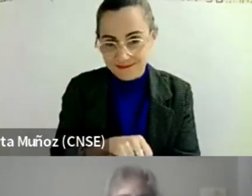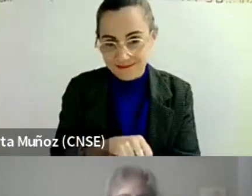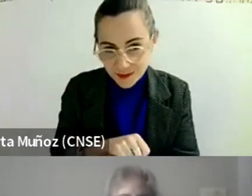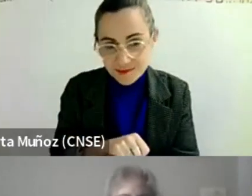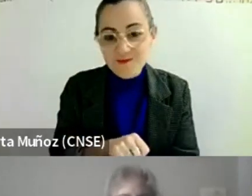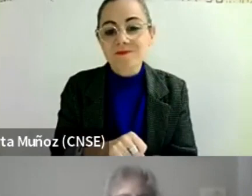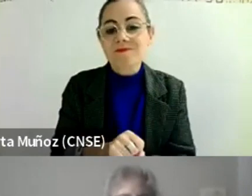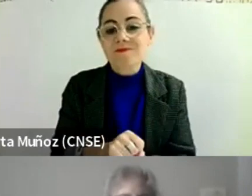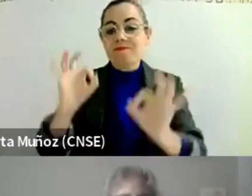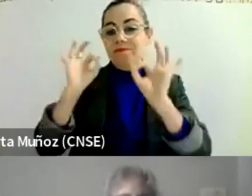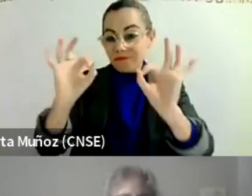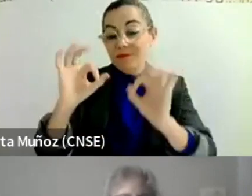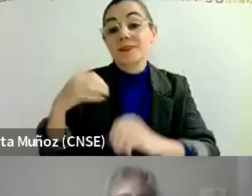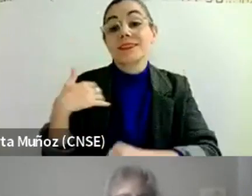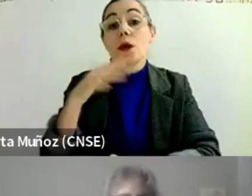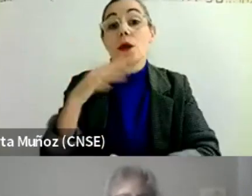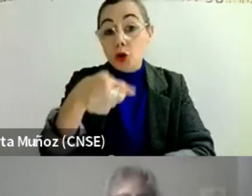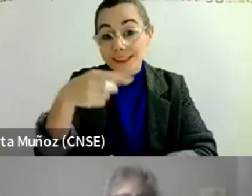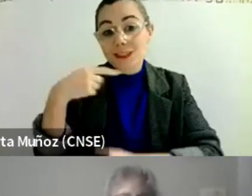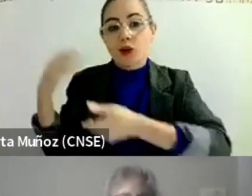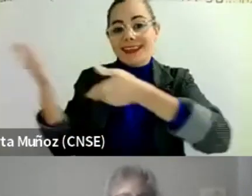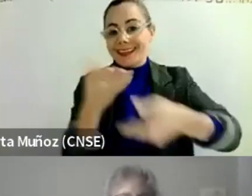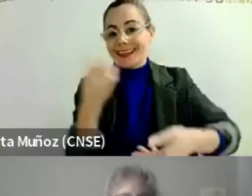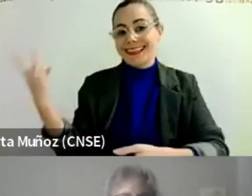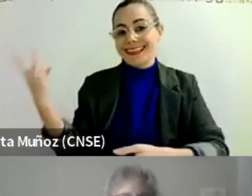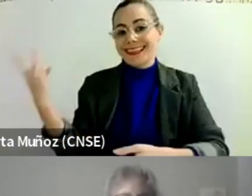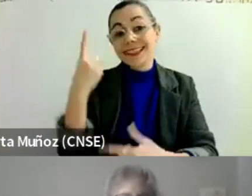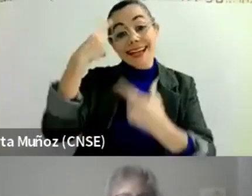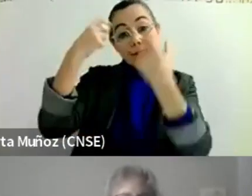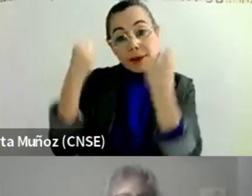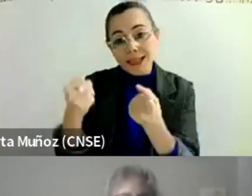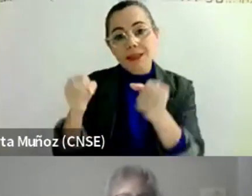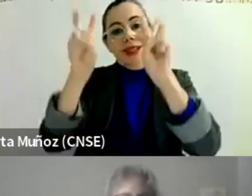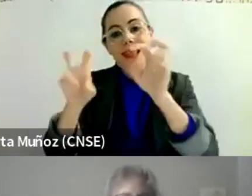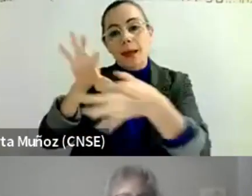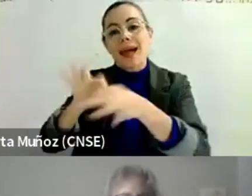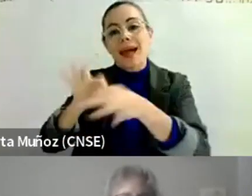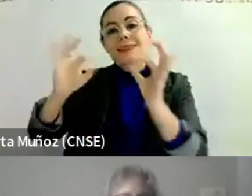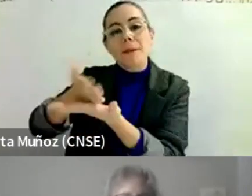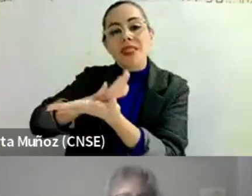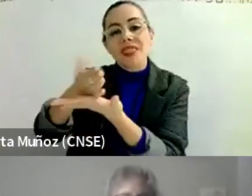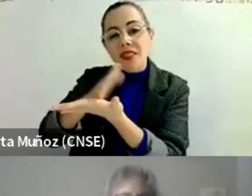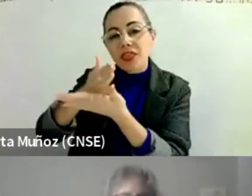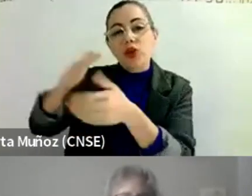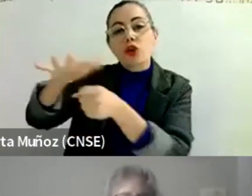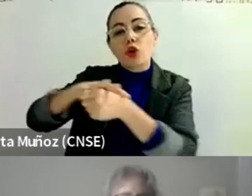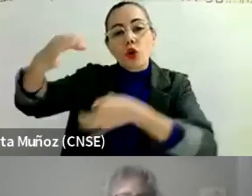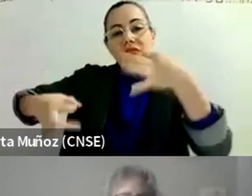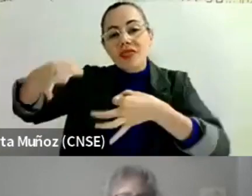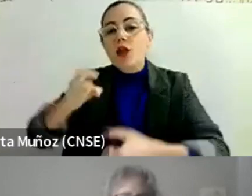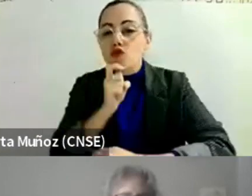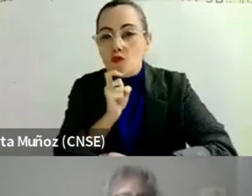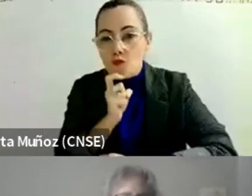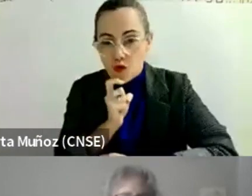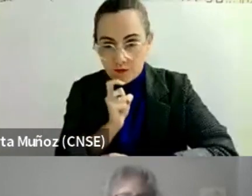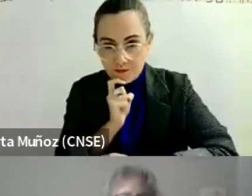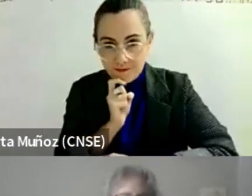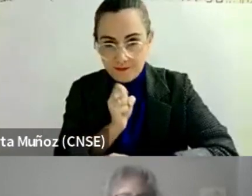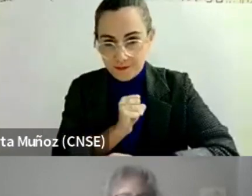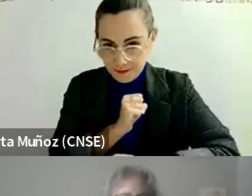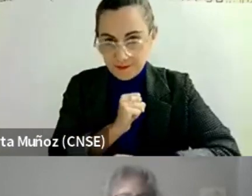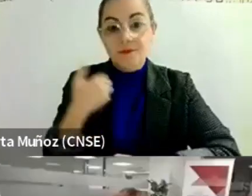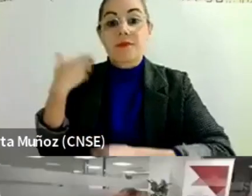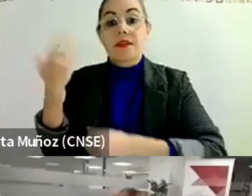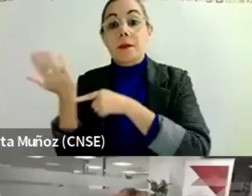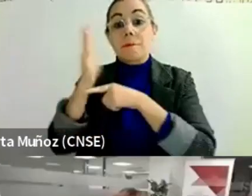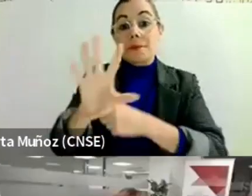los proyectos en CNSE. Este año tenemos este. Y contamos con 3 expertas, como os decía, en mediación en el